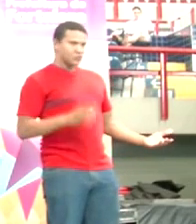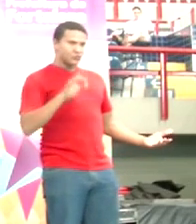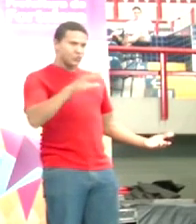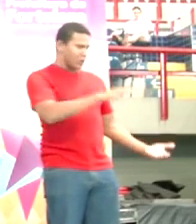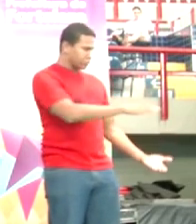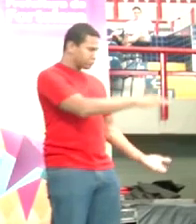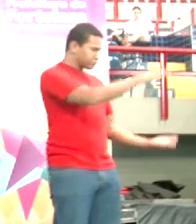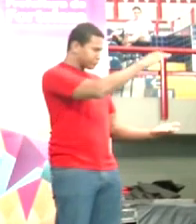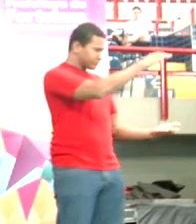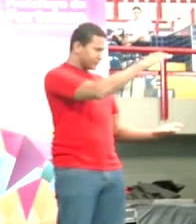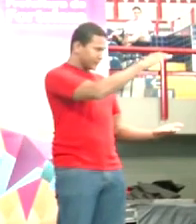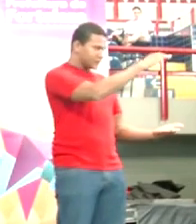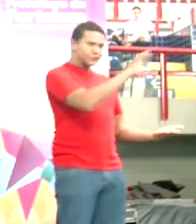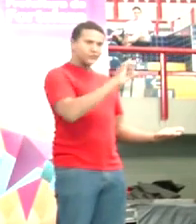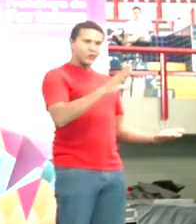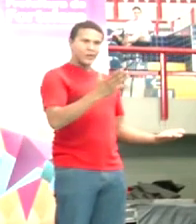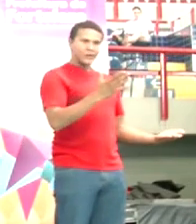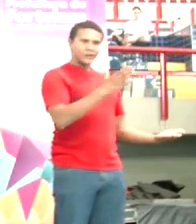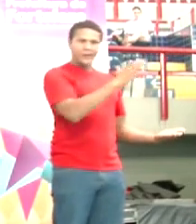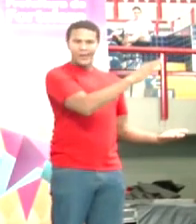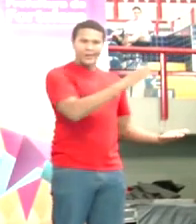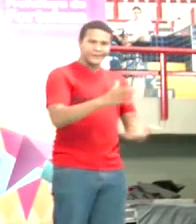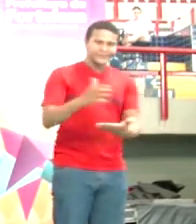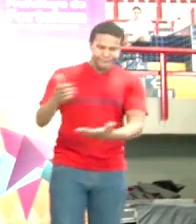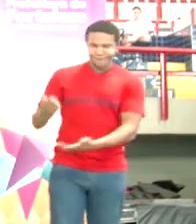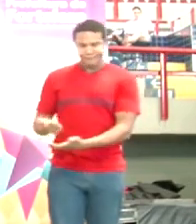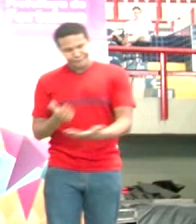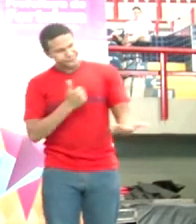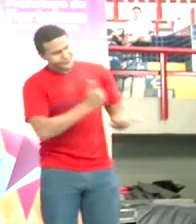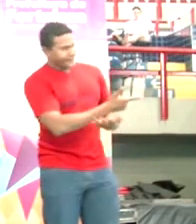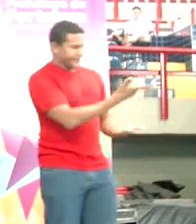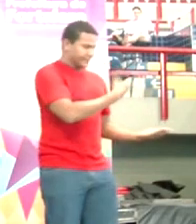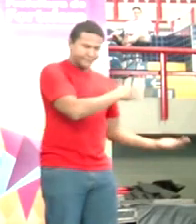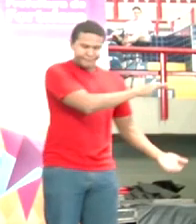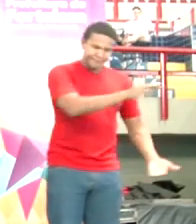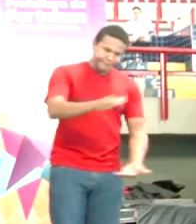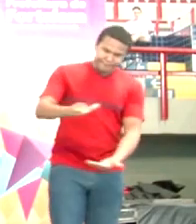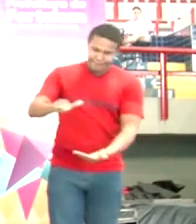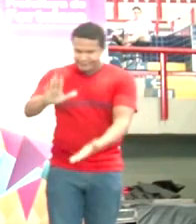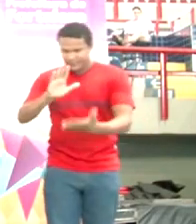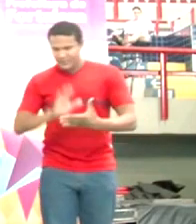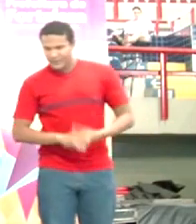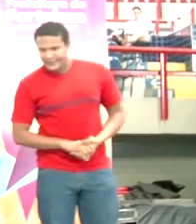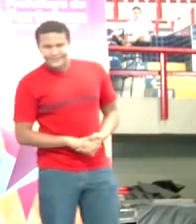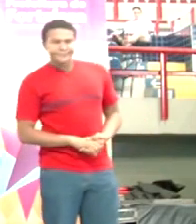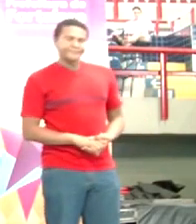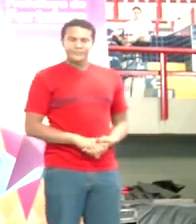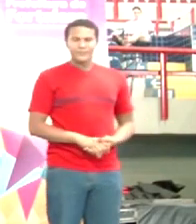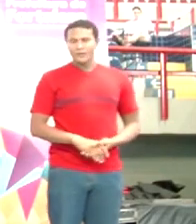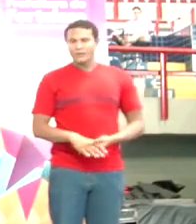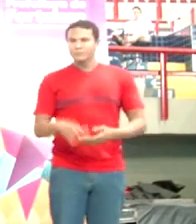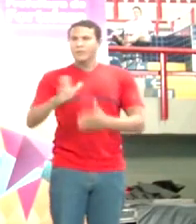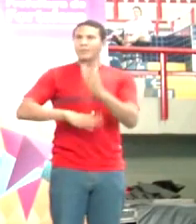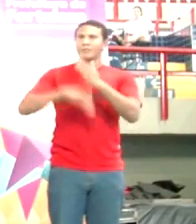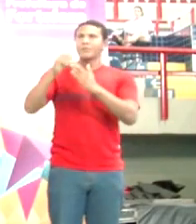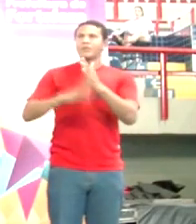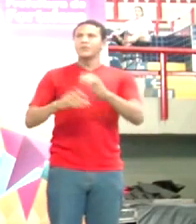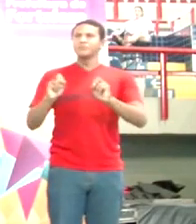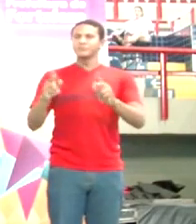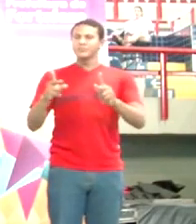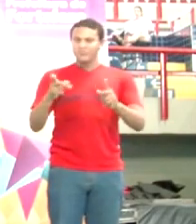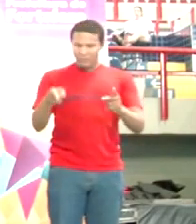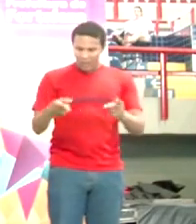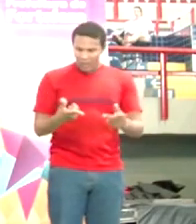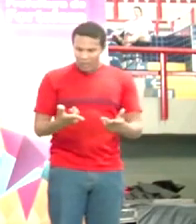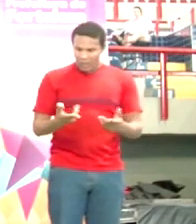cara usou um pouquinho de nada e sobrou lá em casa. Perde bem uns 80 reais, era bem 95 reais a lata. Mas por quê? Porque não